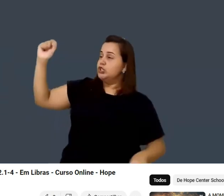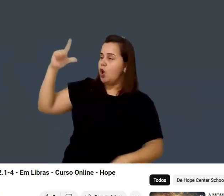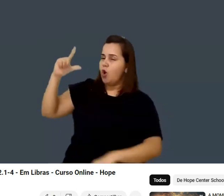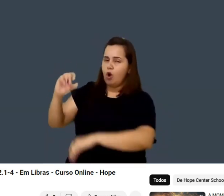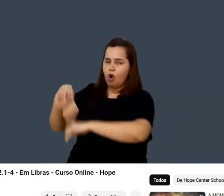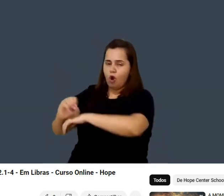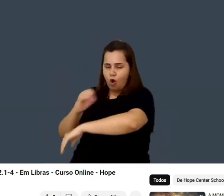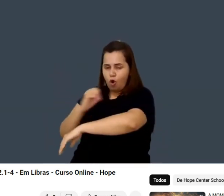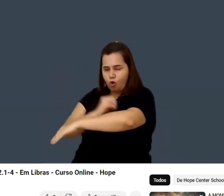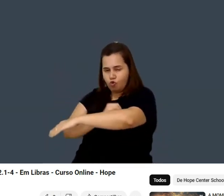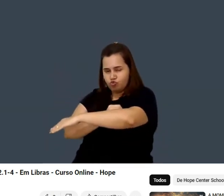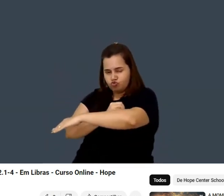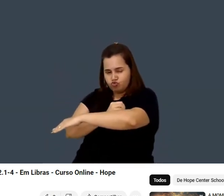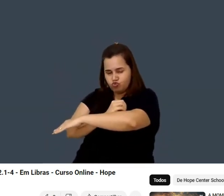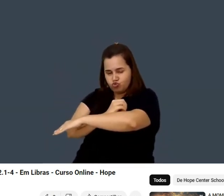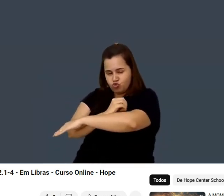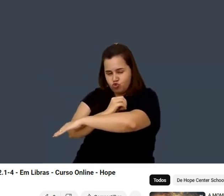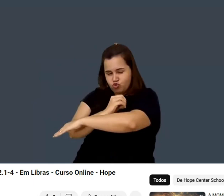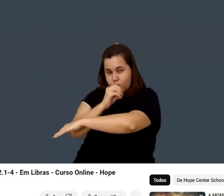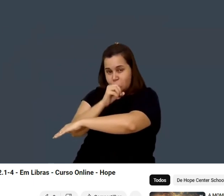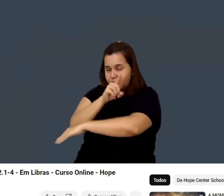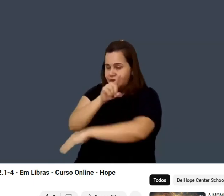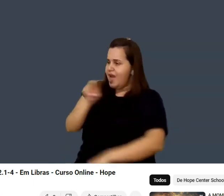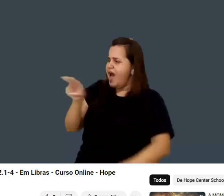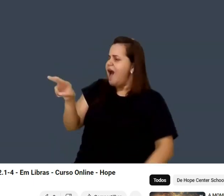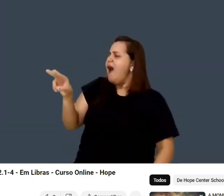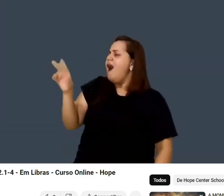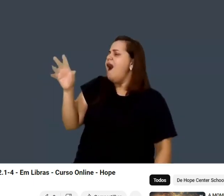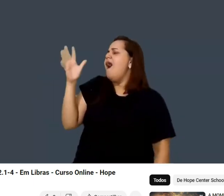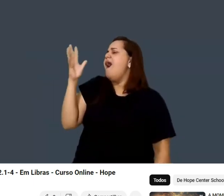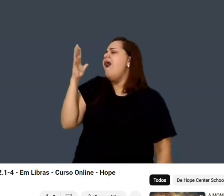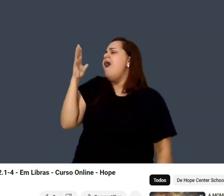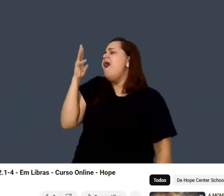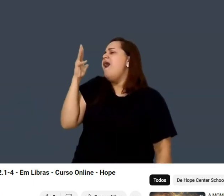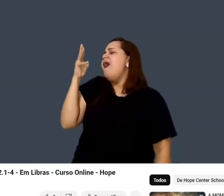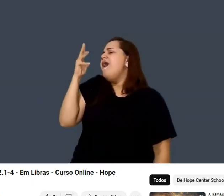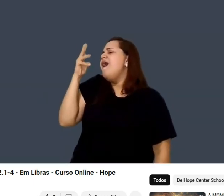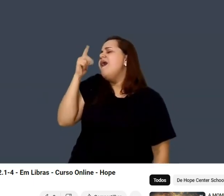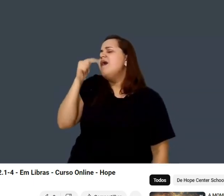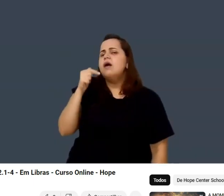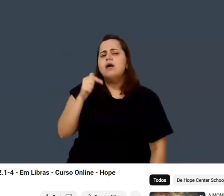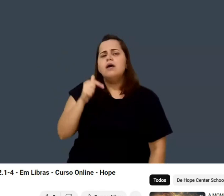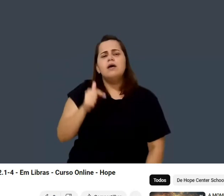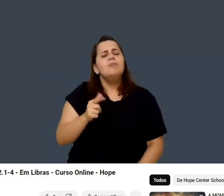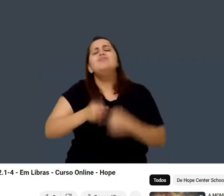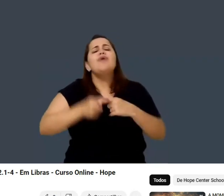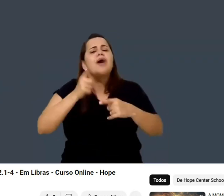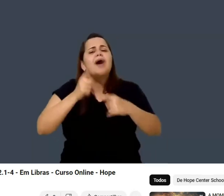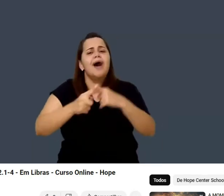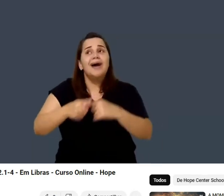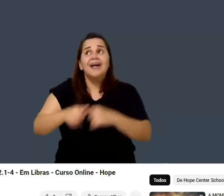Aí você acorda, o sol bate na sua pele, aí você vê o amanhecer. Nossa,